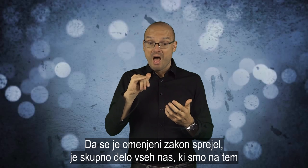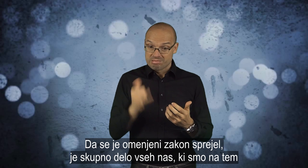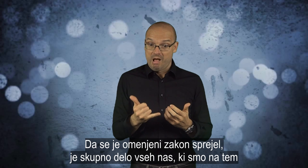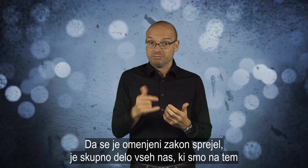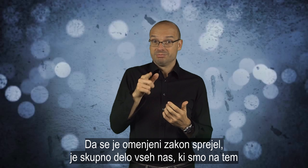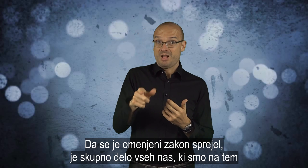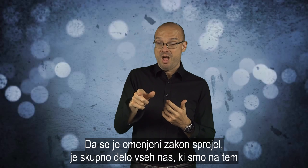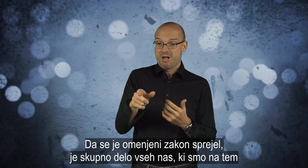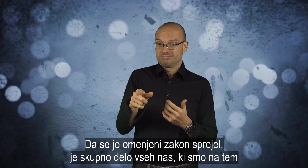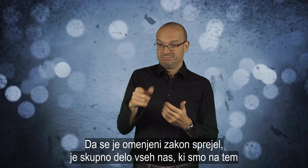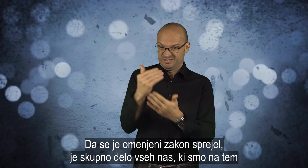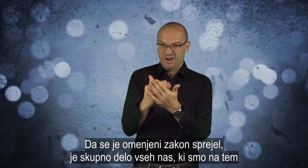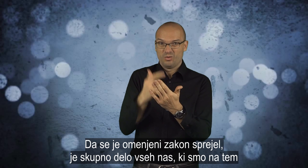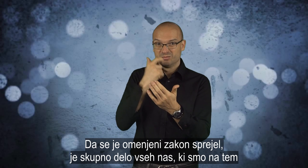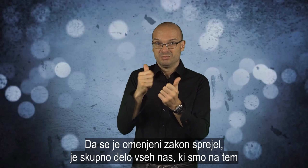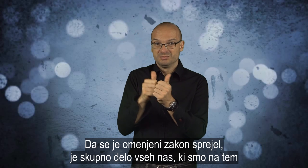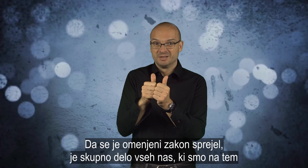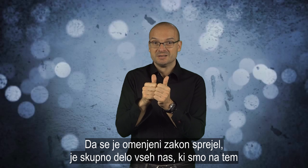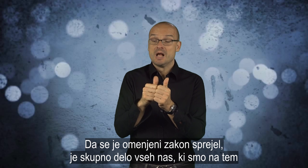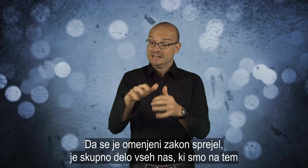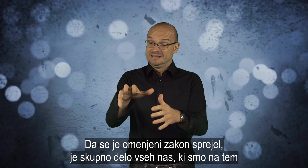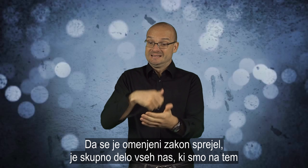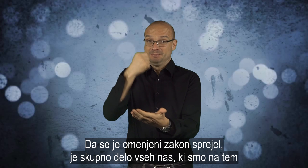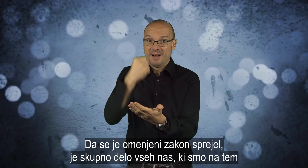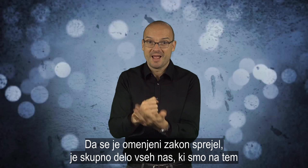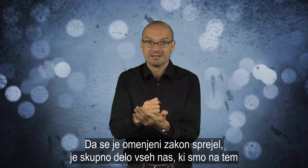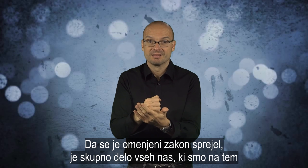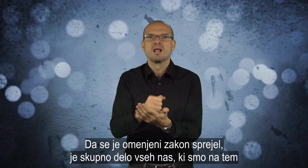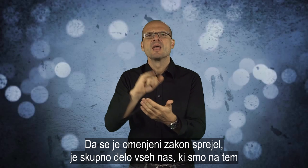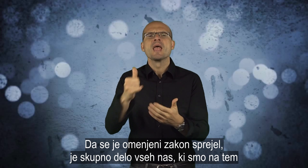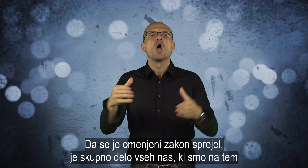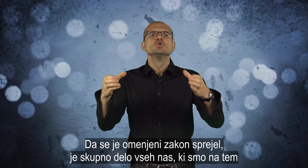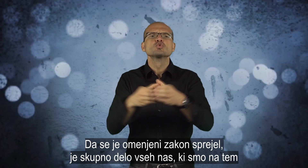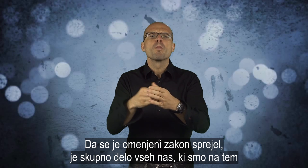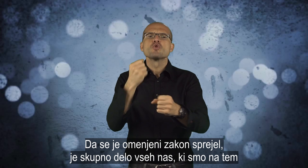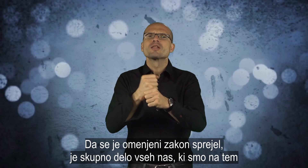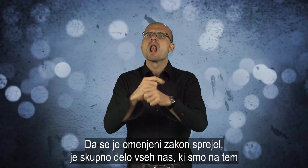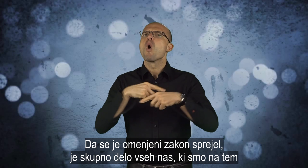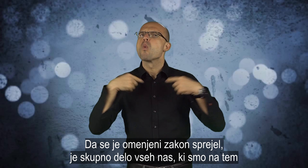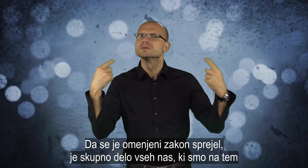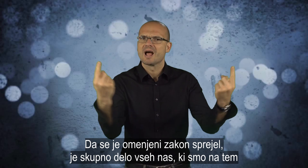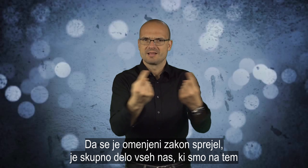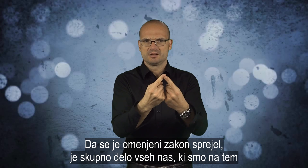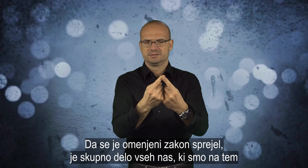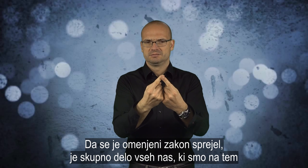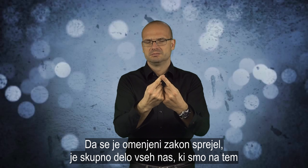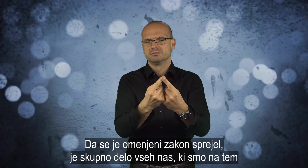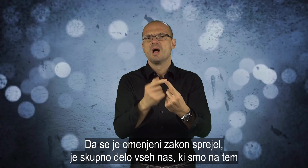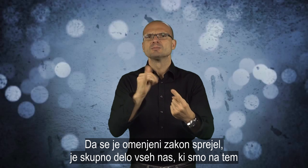Da se je omenjeni zakon sprejel, je skupno delo vseh nas, ki smo na tem področju aktivno delovali